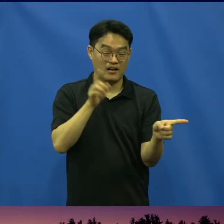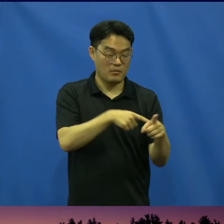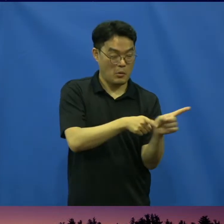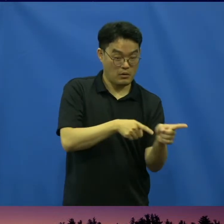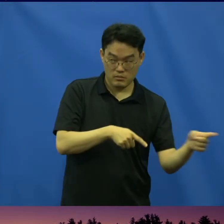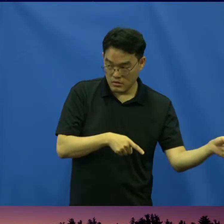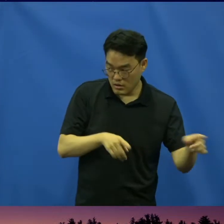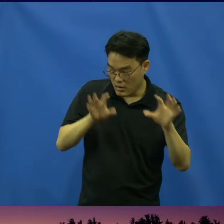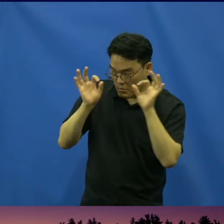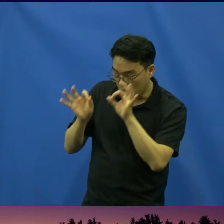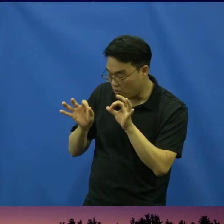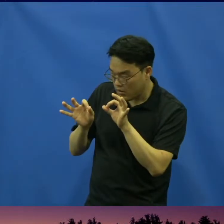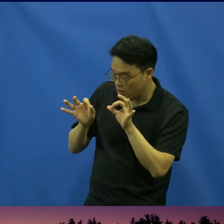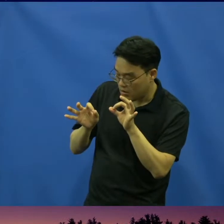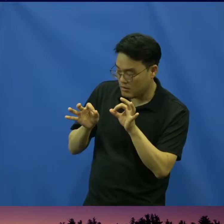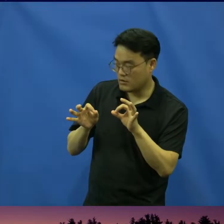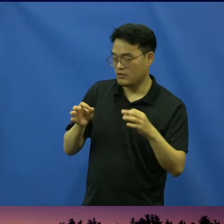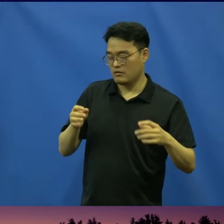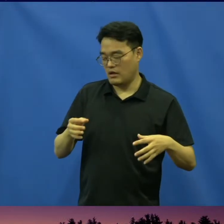예.